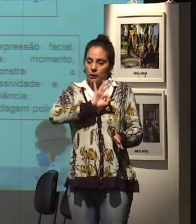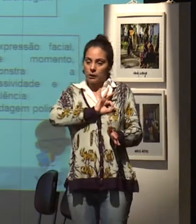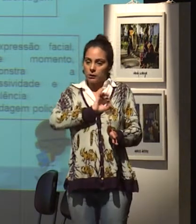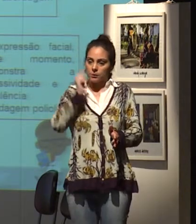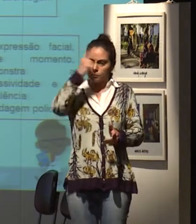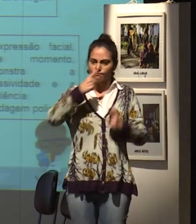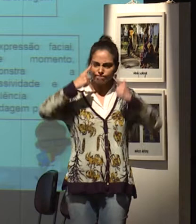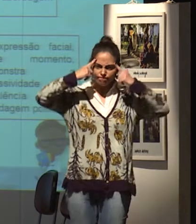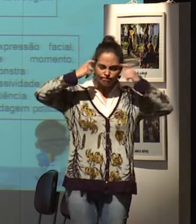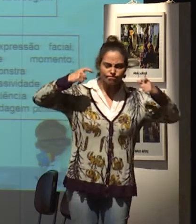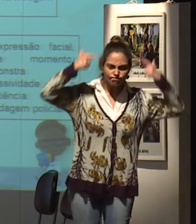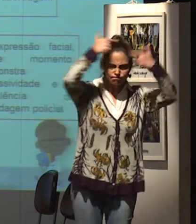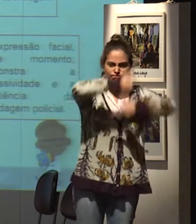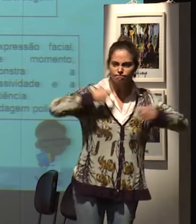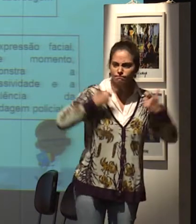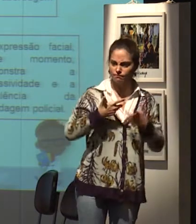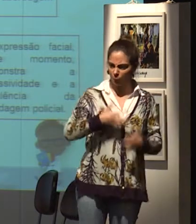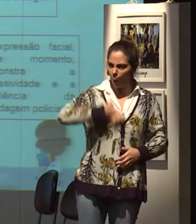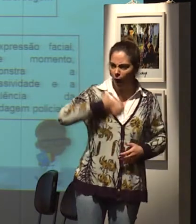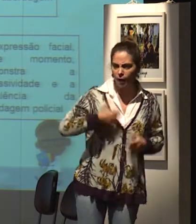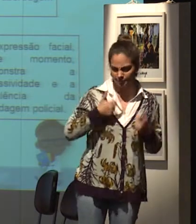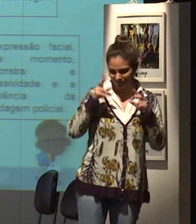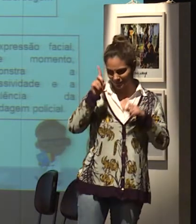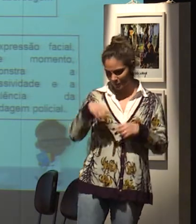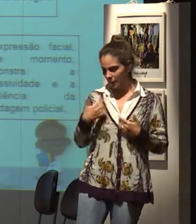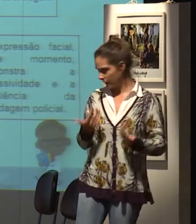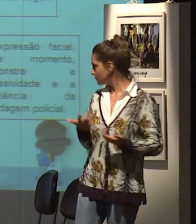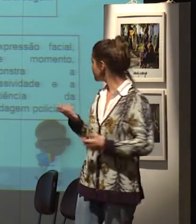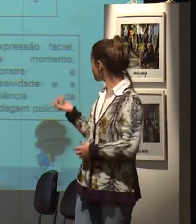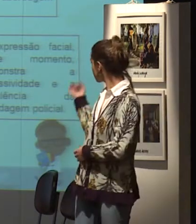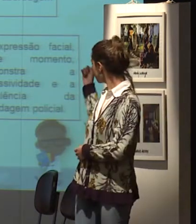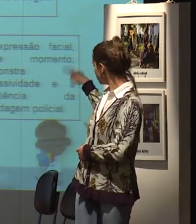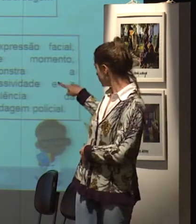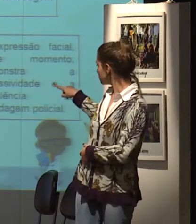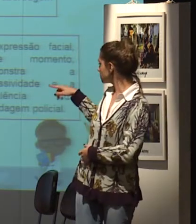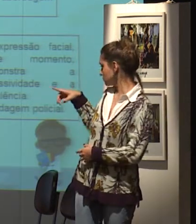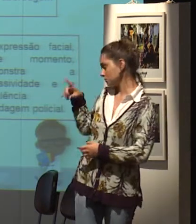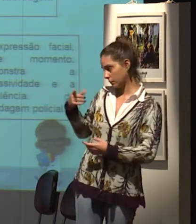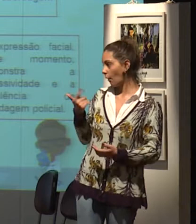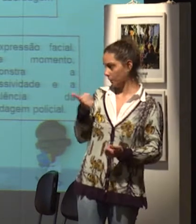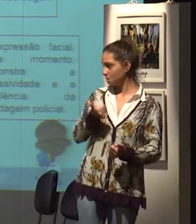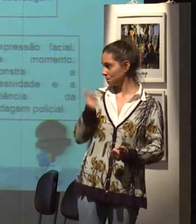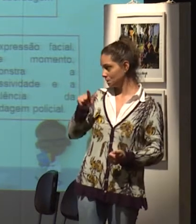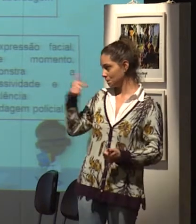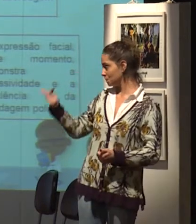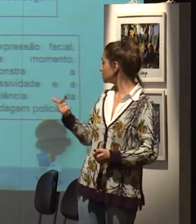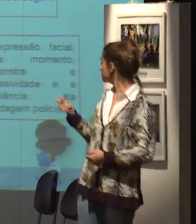E o segundo, a expressão ali, fala a respeito da polícia, né? Essa expressão mais carregada, mostrando raiva. Pode passar, por